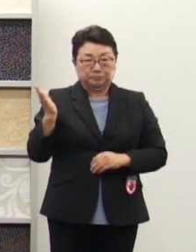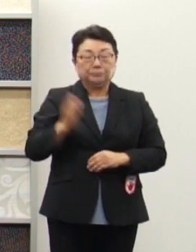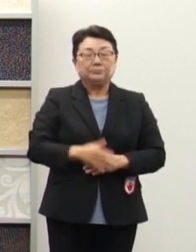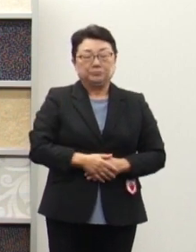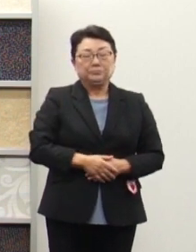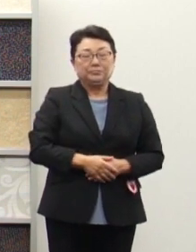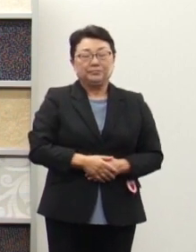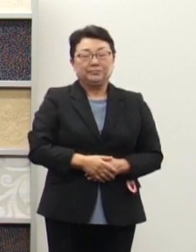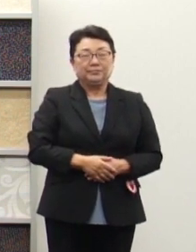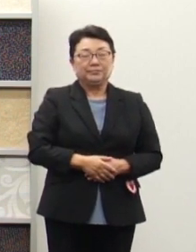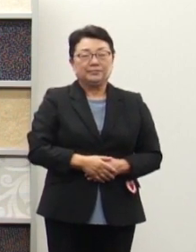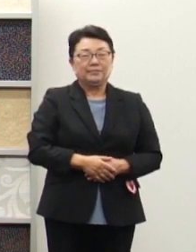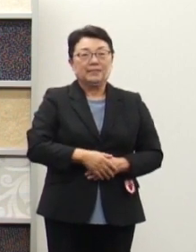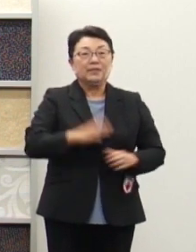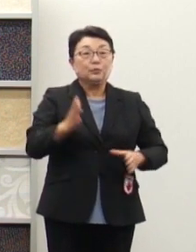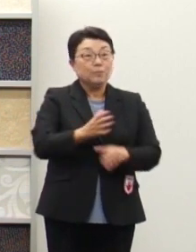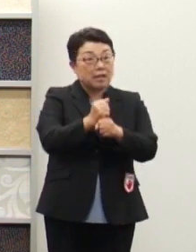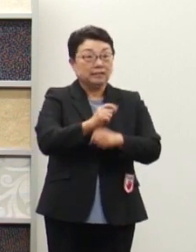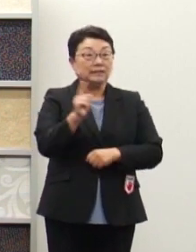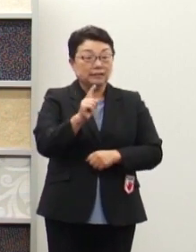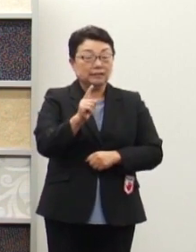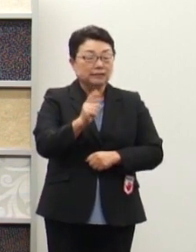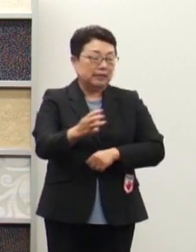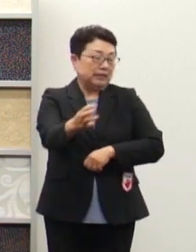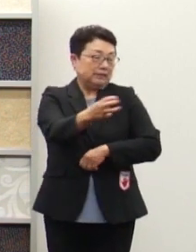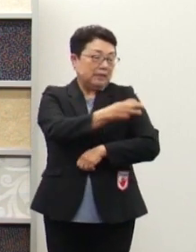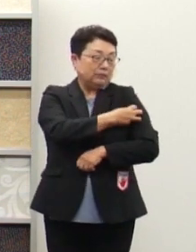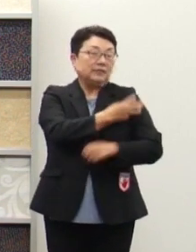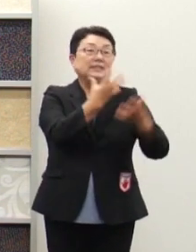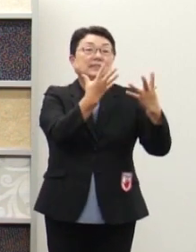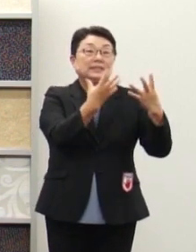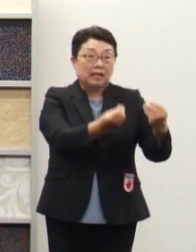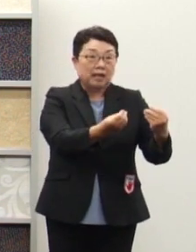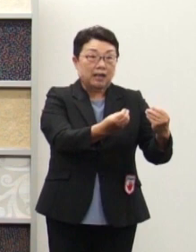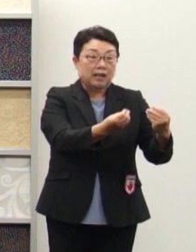しますが、すなわちです、接種によりまして